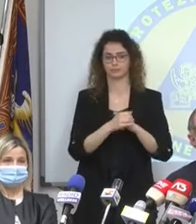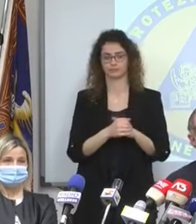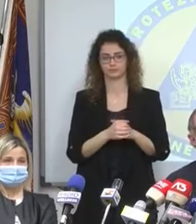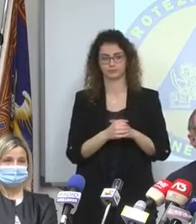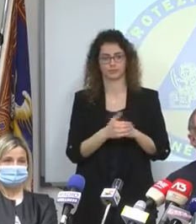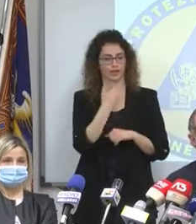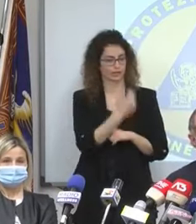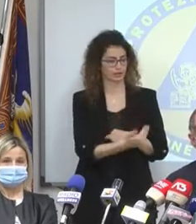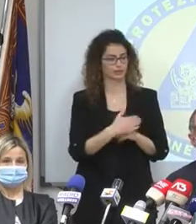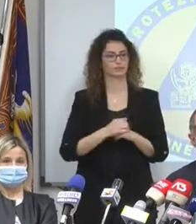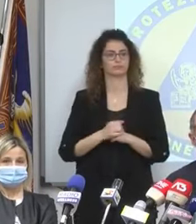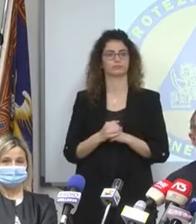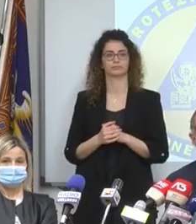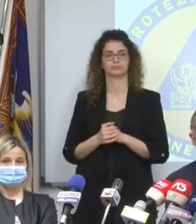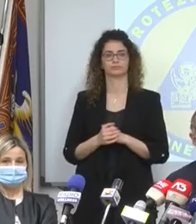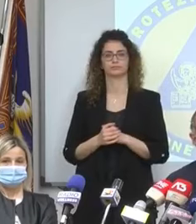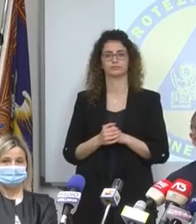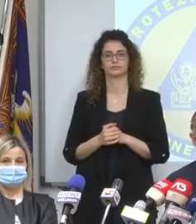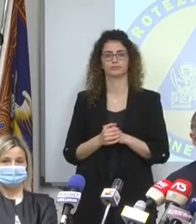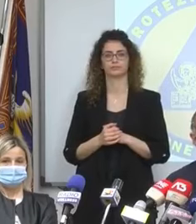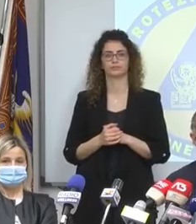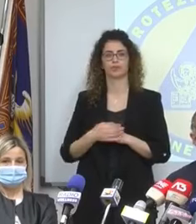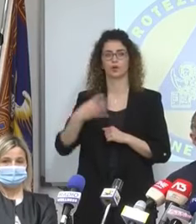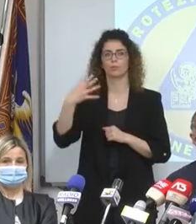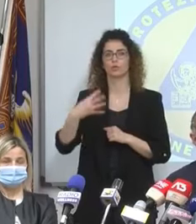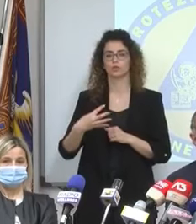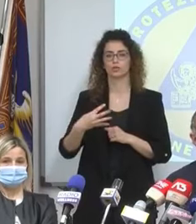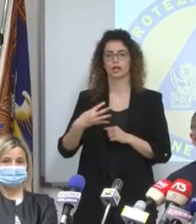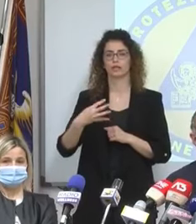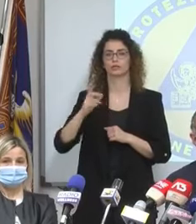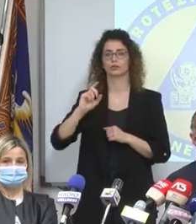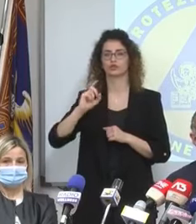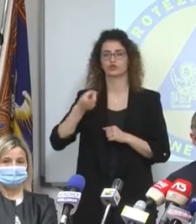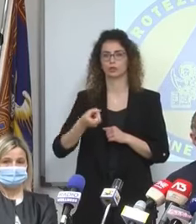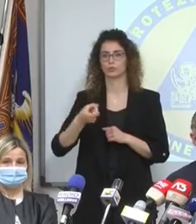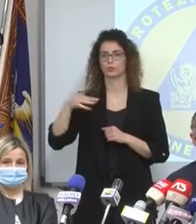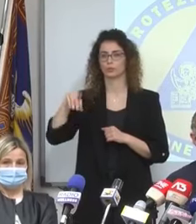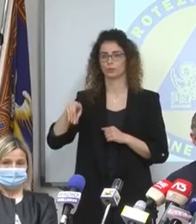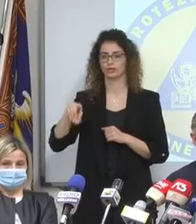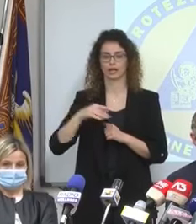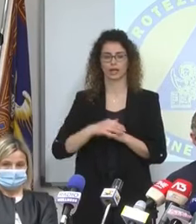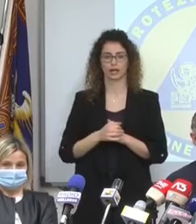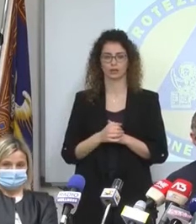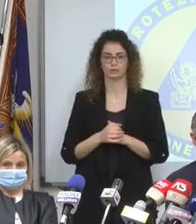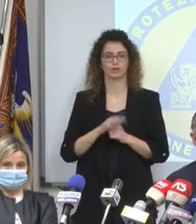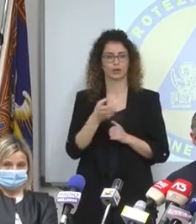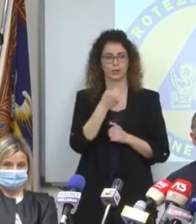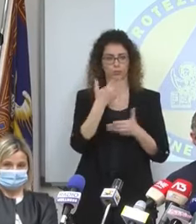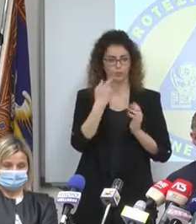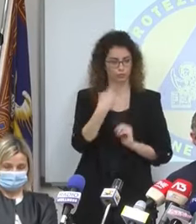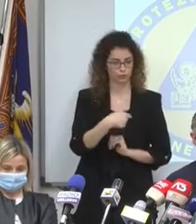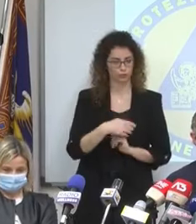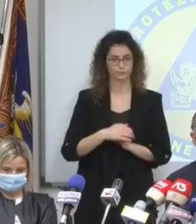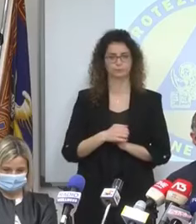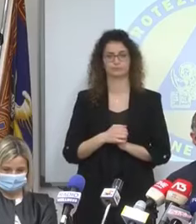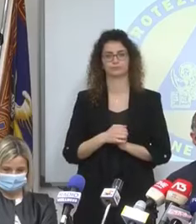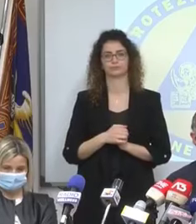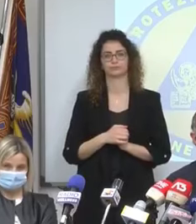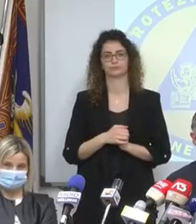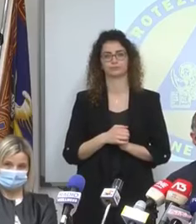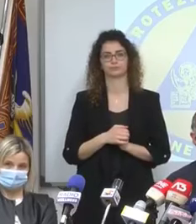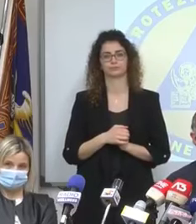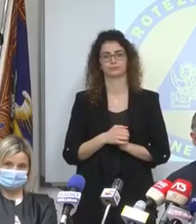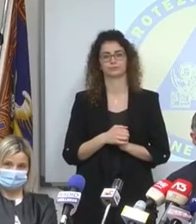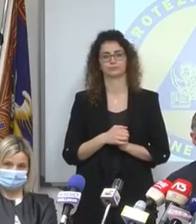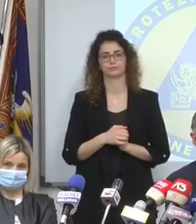rimasti. Grazie. Prego. E Moscati, Giacomuzzo, Pittarello. Sì, buongiorno. Presidente.